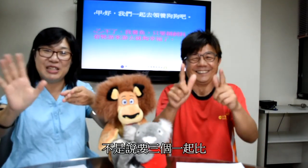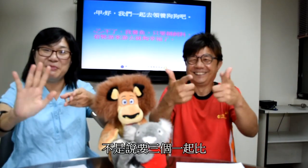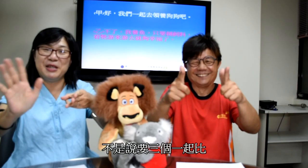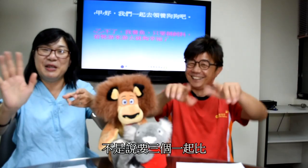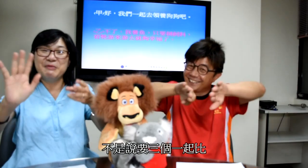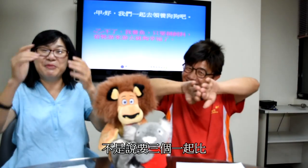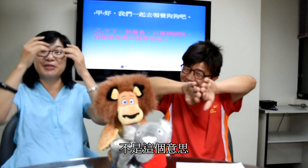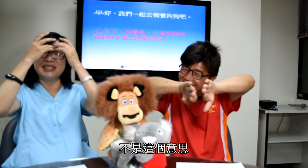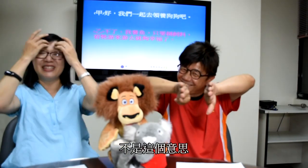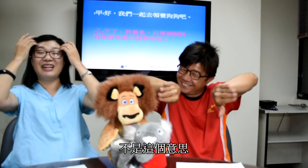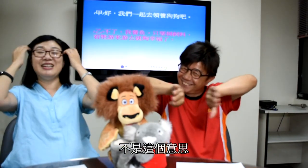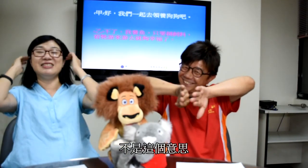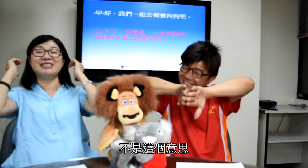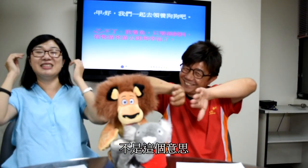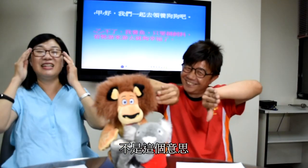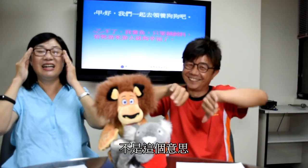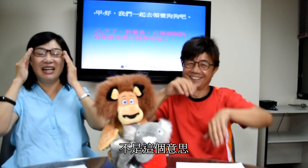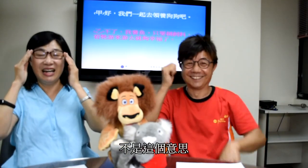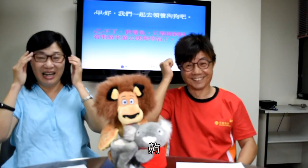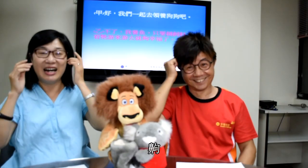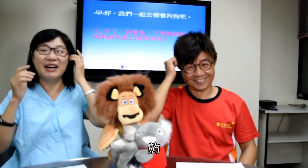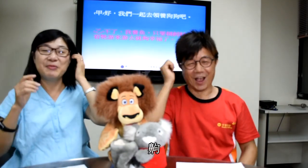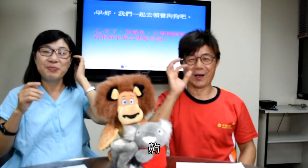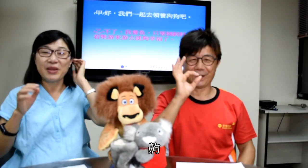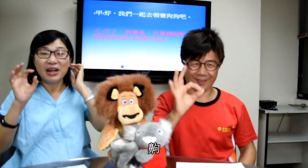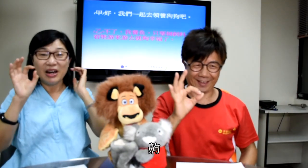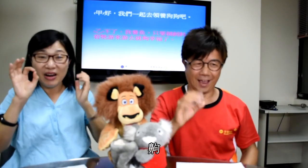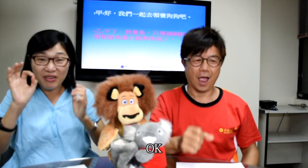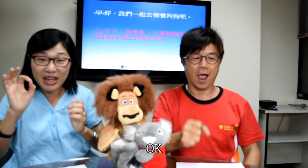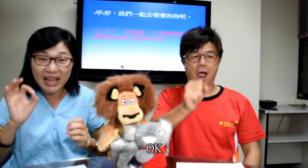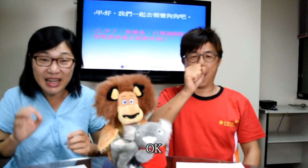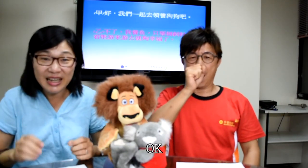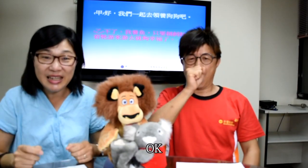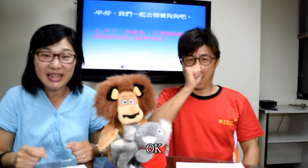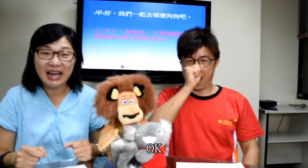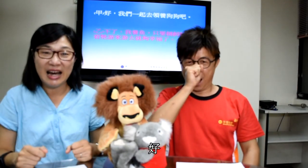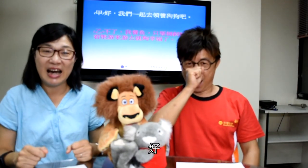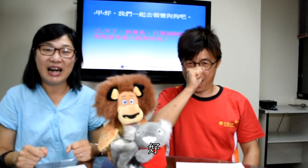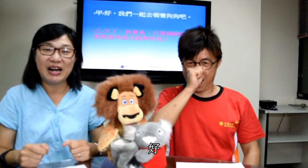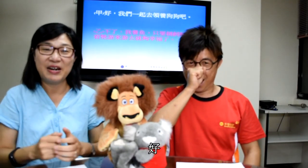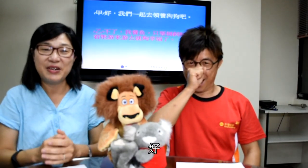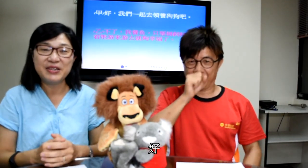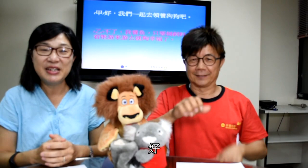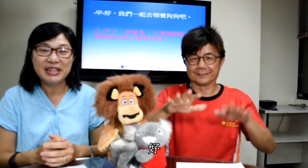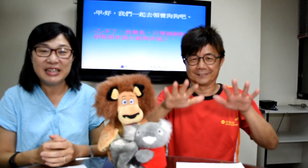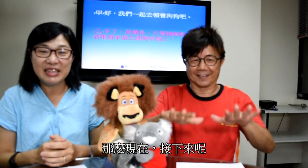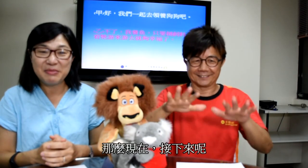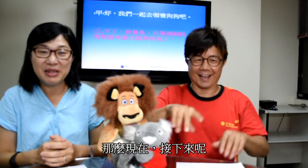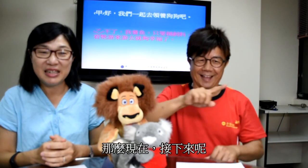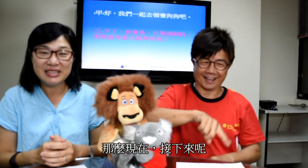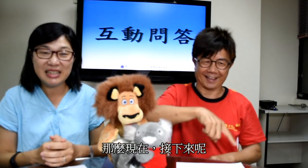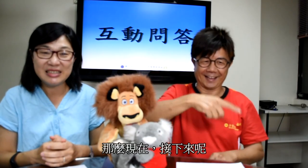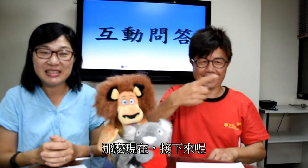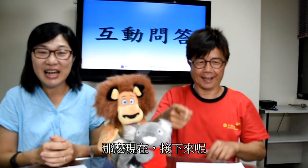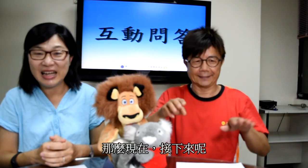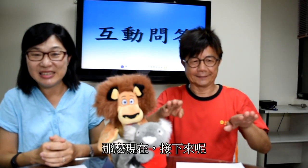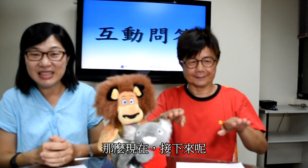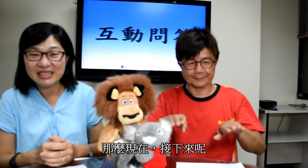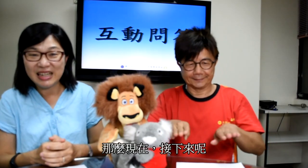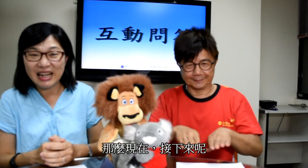比，不是这个意思。好 ，OK， 好。那么现在接下来